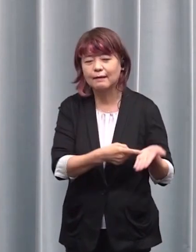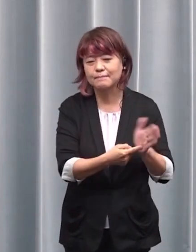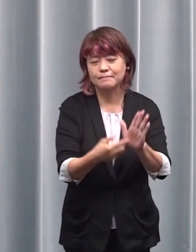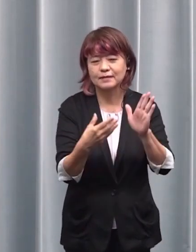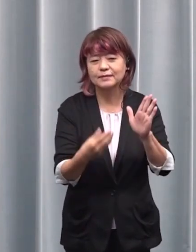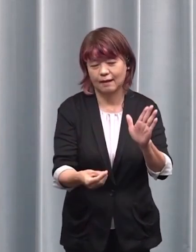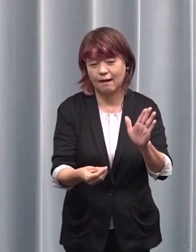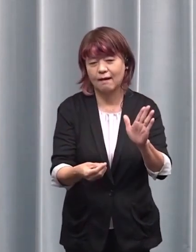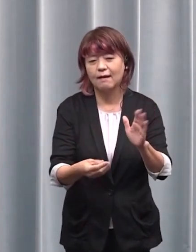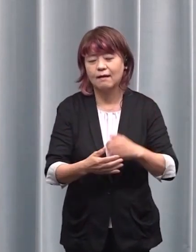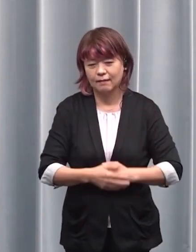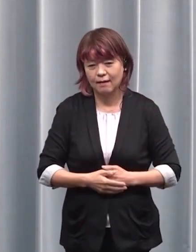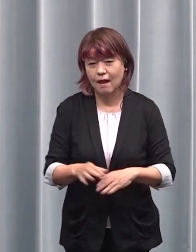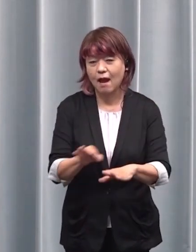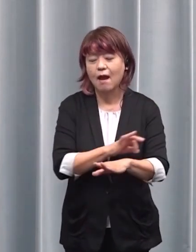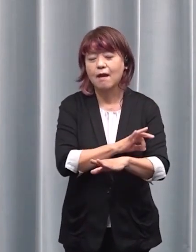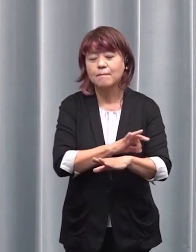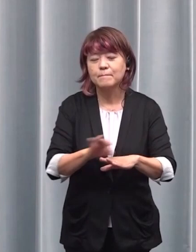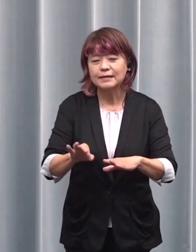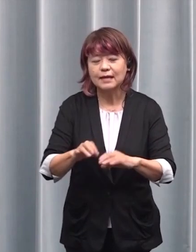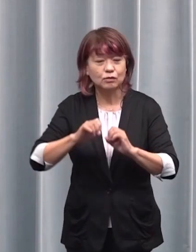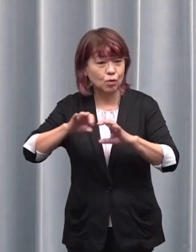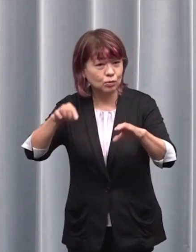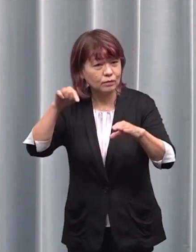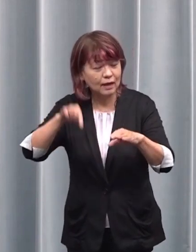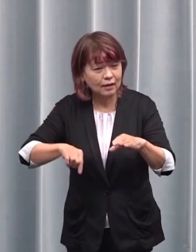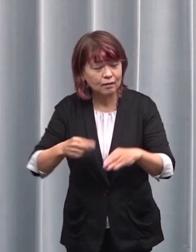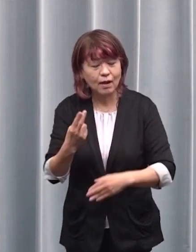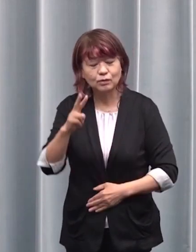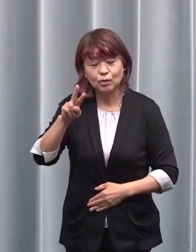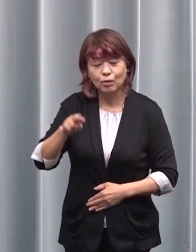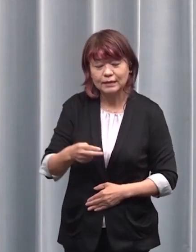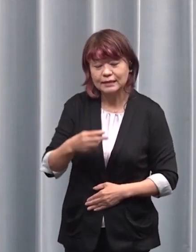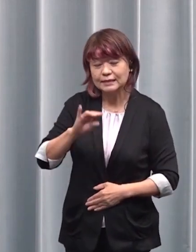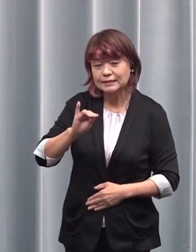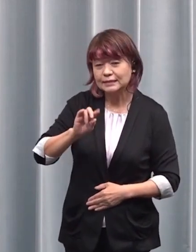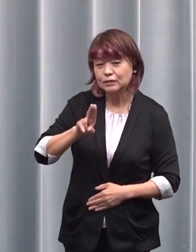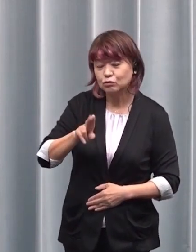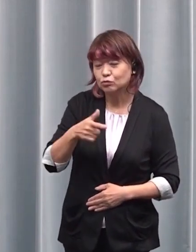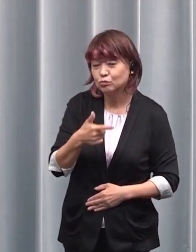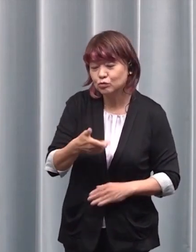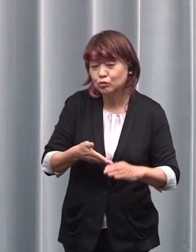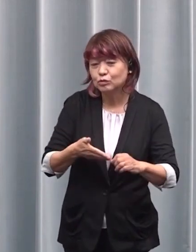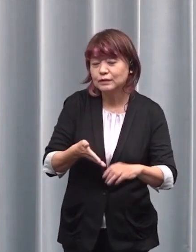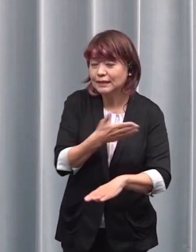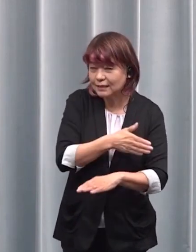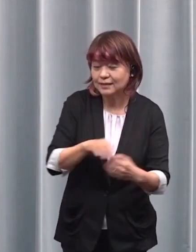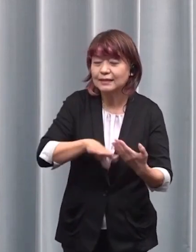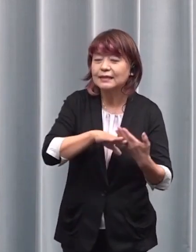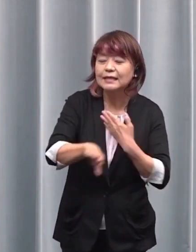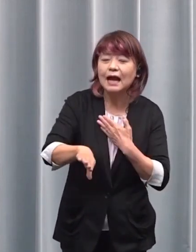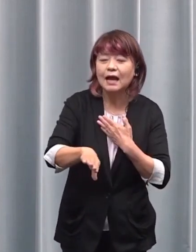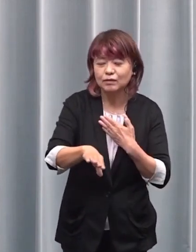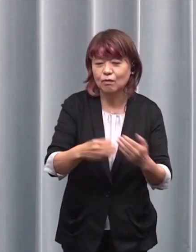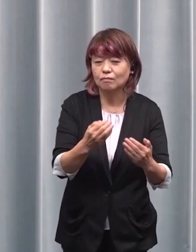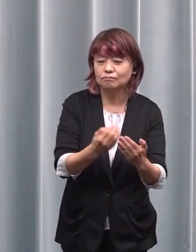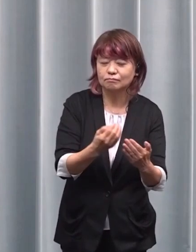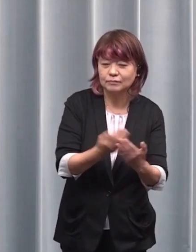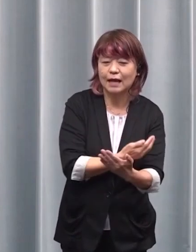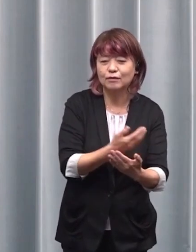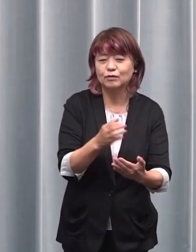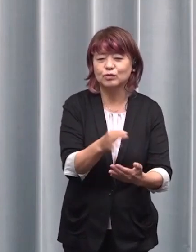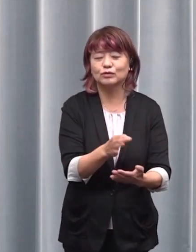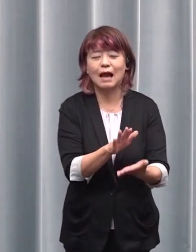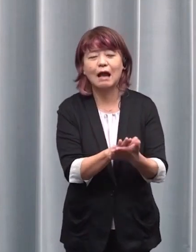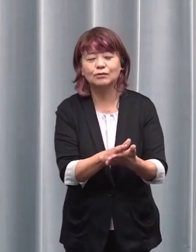ディアの報道でトリチウム以外の放射性物質も基準を超えて残留していることが示されました。でここで確認させていただきたいん